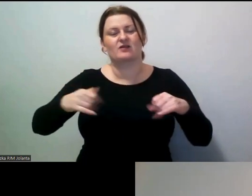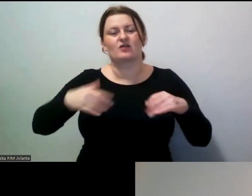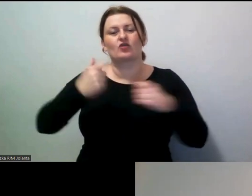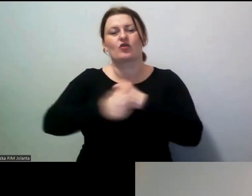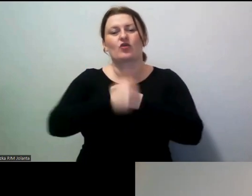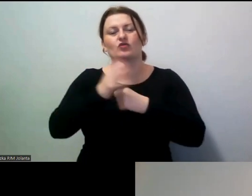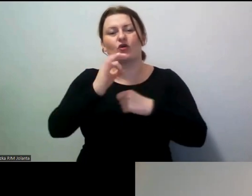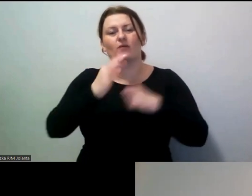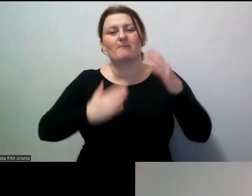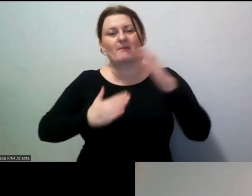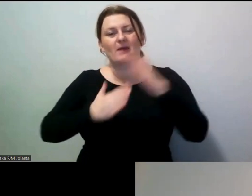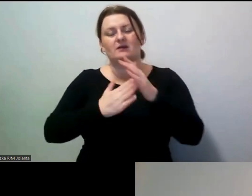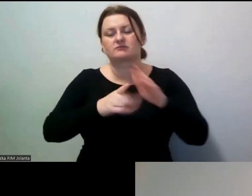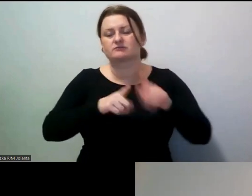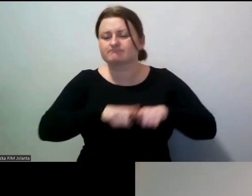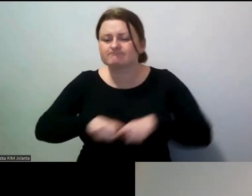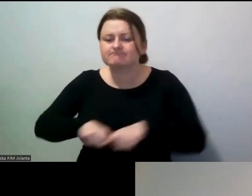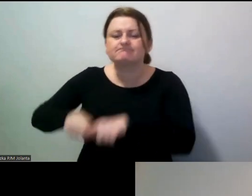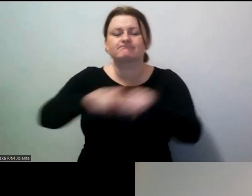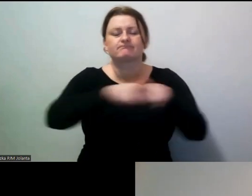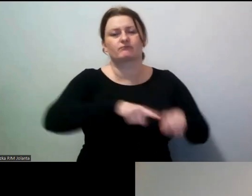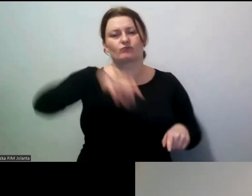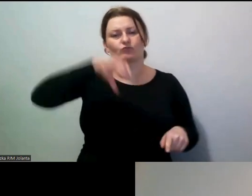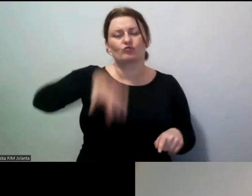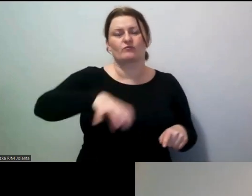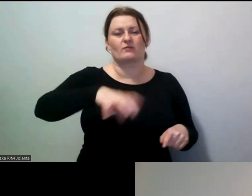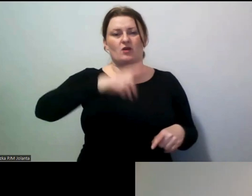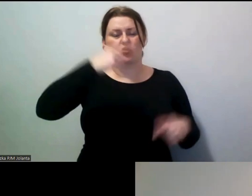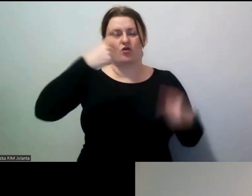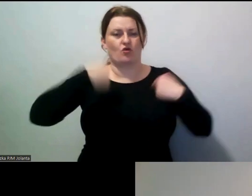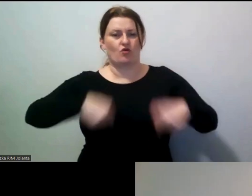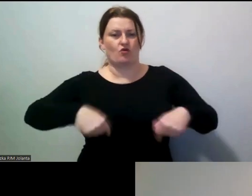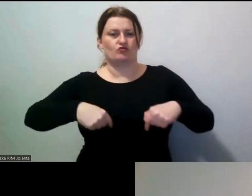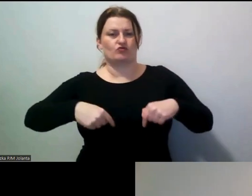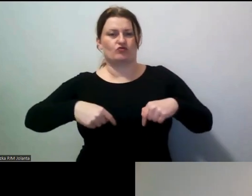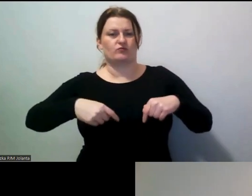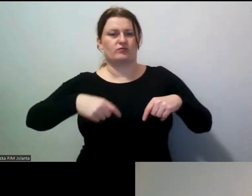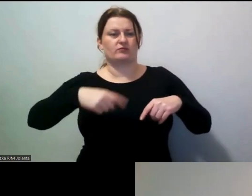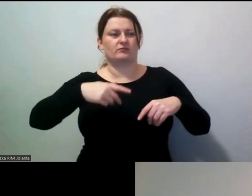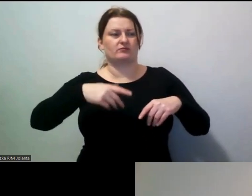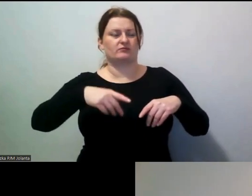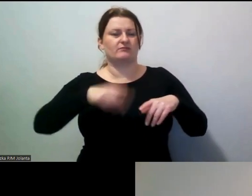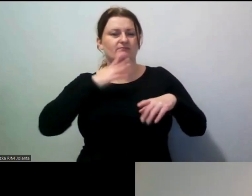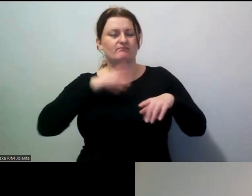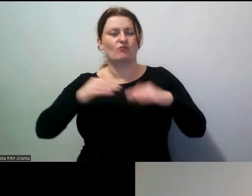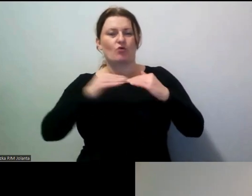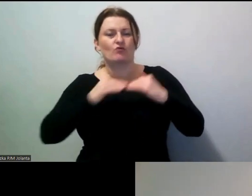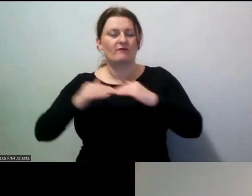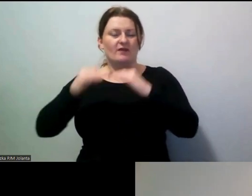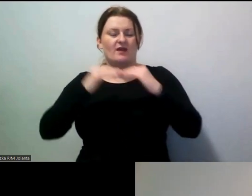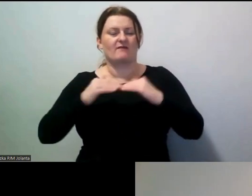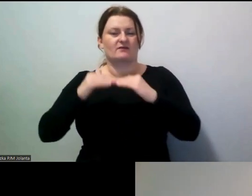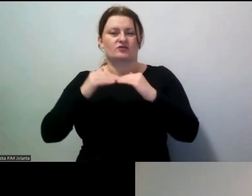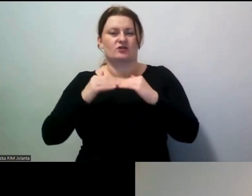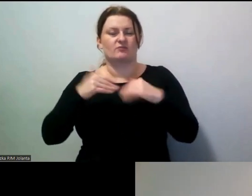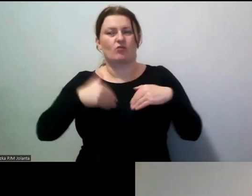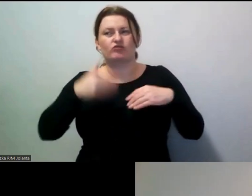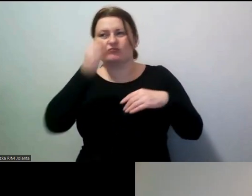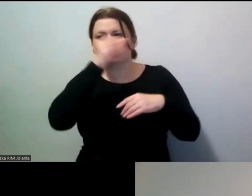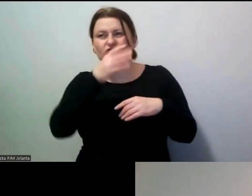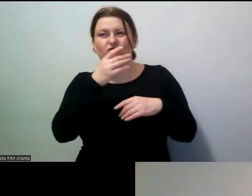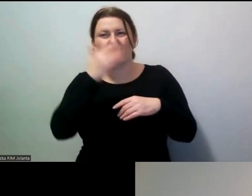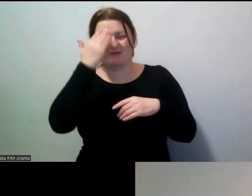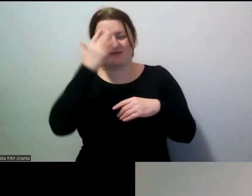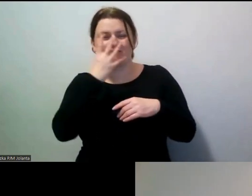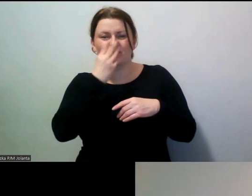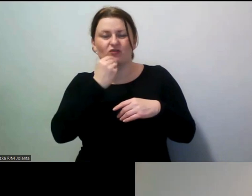maksymalnie jednolitą grupę osób, która by stanowiła takie tło porównawcze. Wiem, że to może brzydko brzmi, ale żeby ustalić